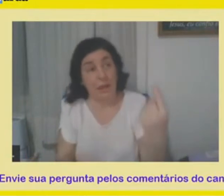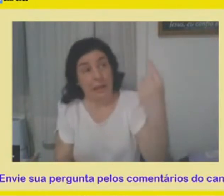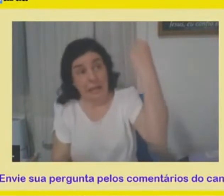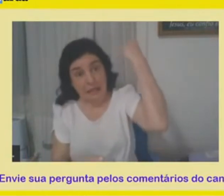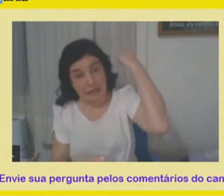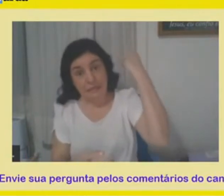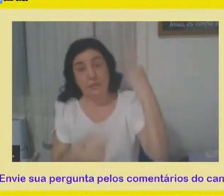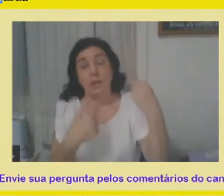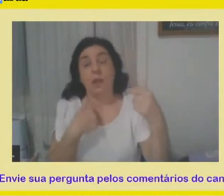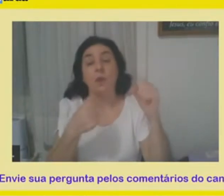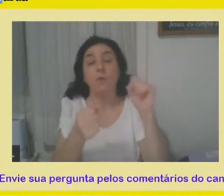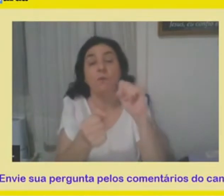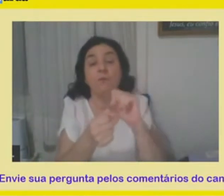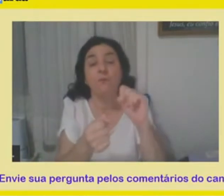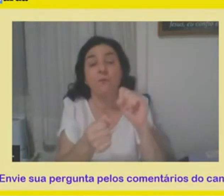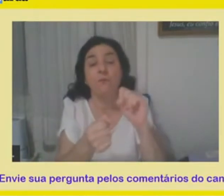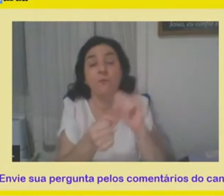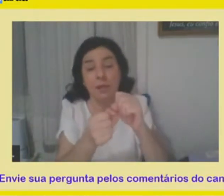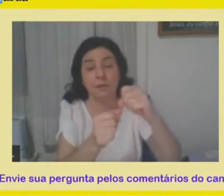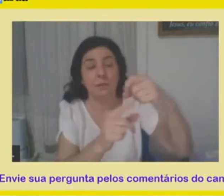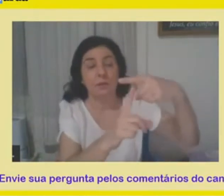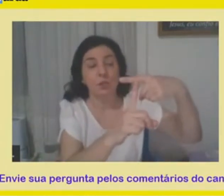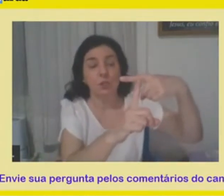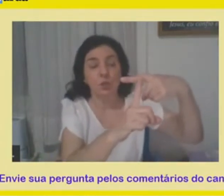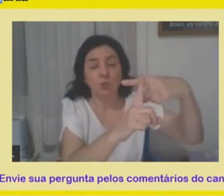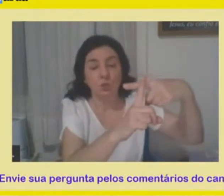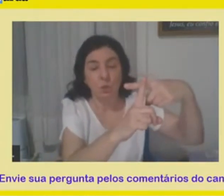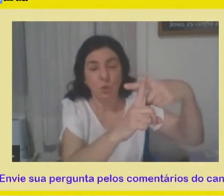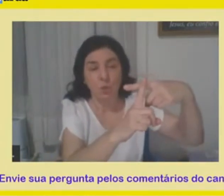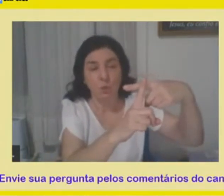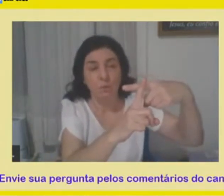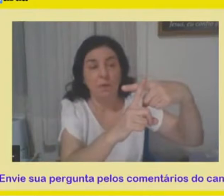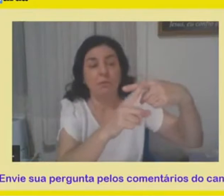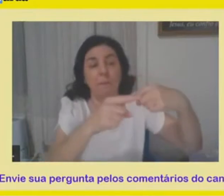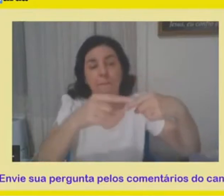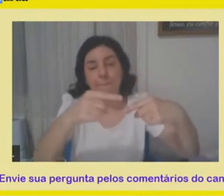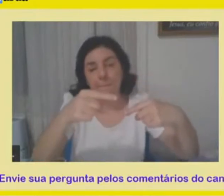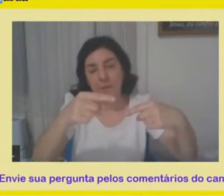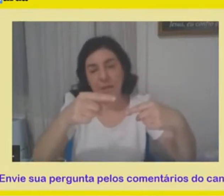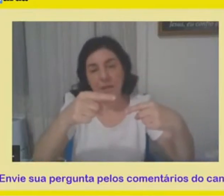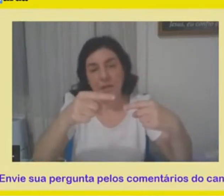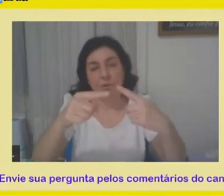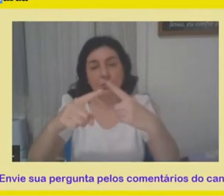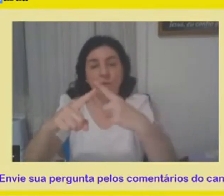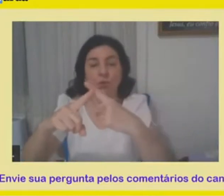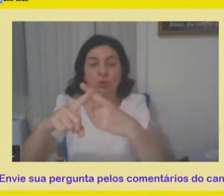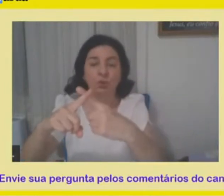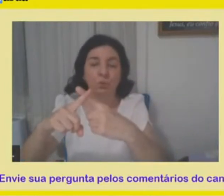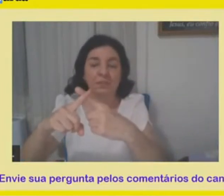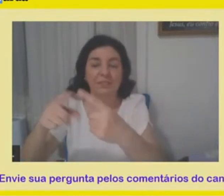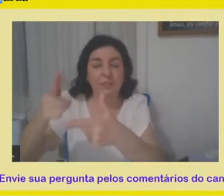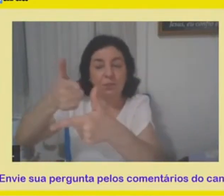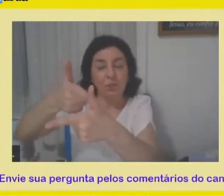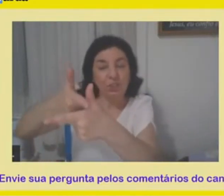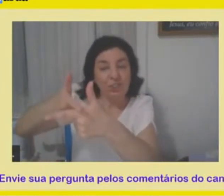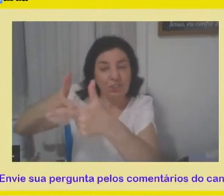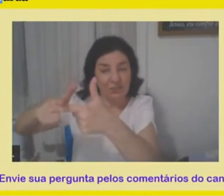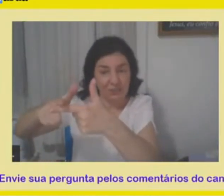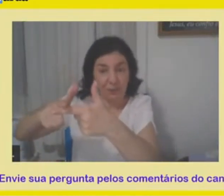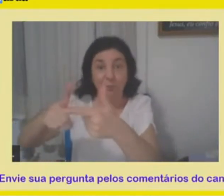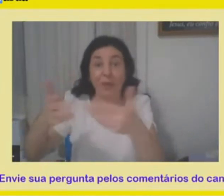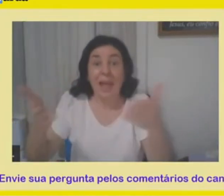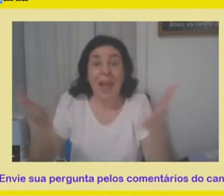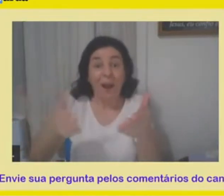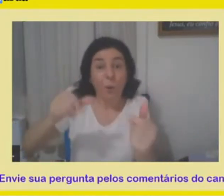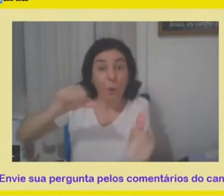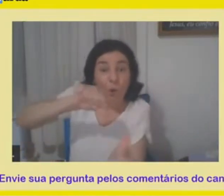utilizava antes, eu fazia assim, hoje tem um novo. Era assim, mais, menos,